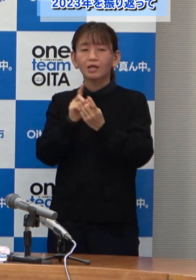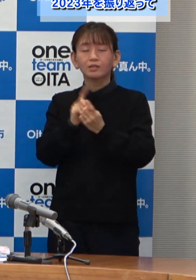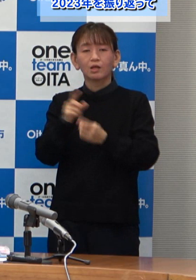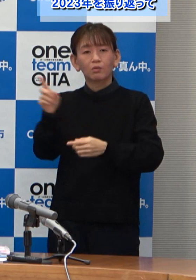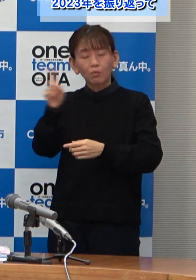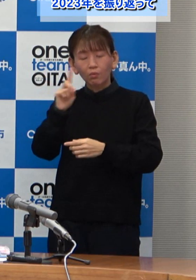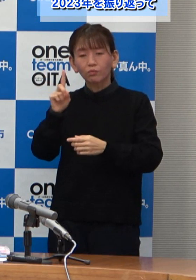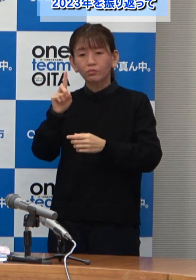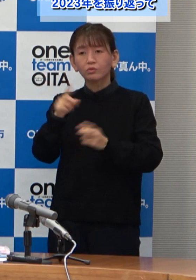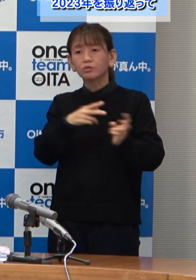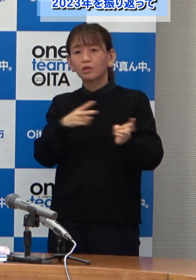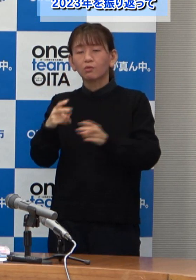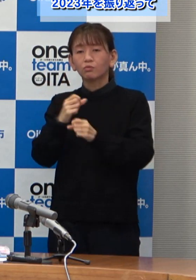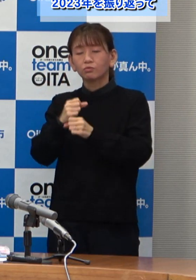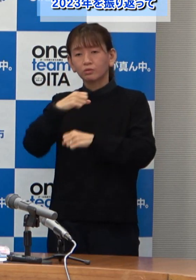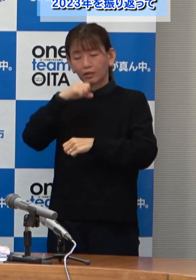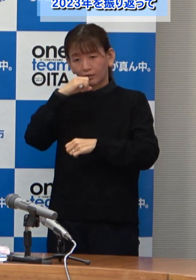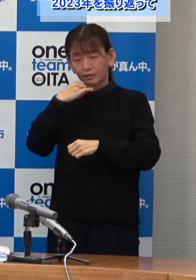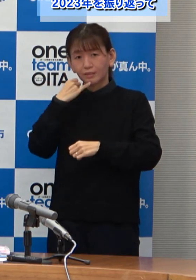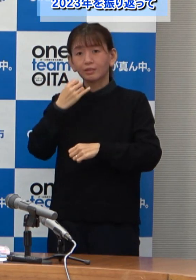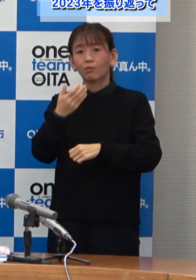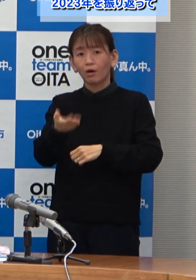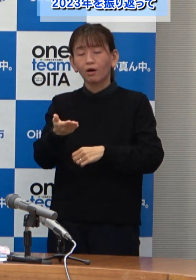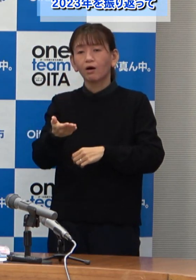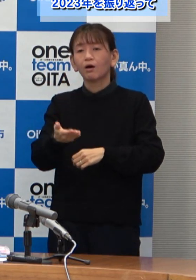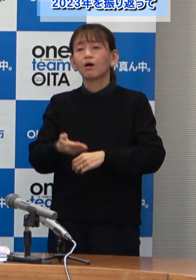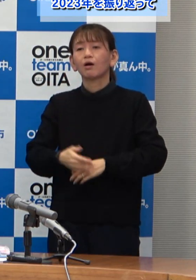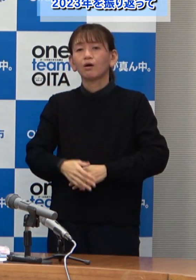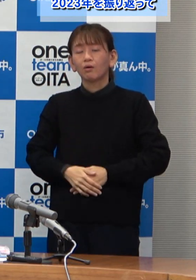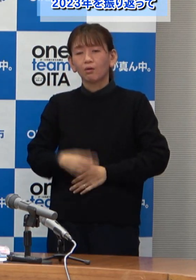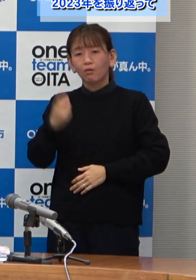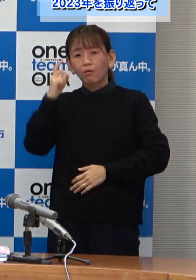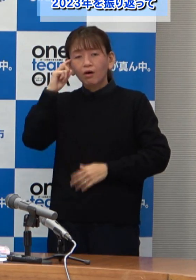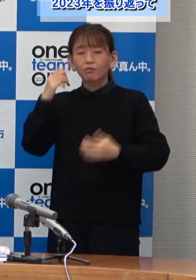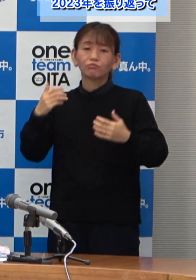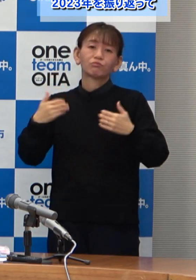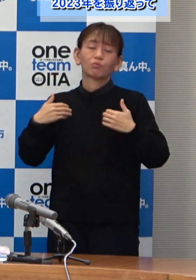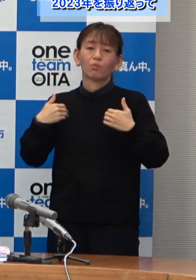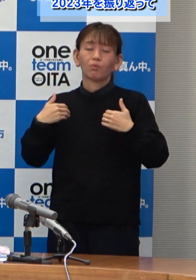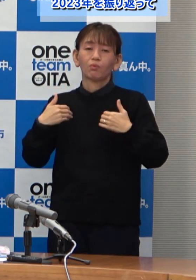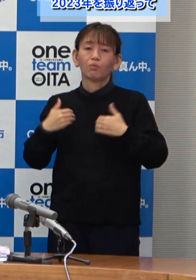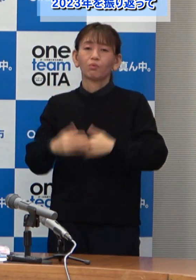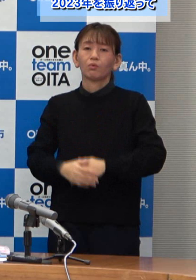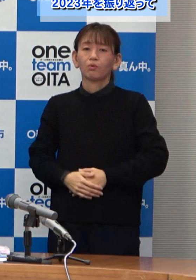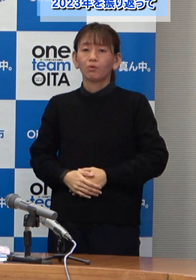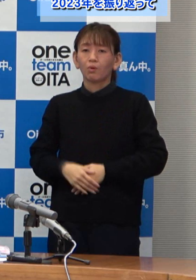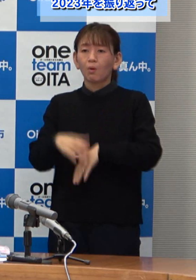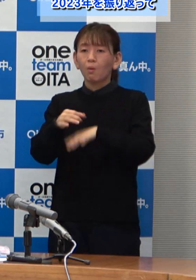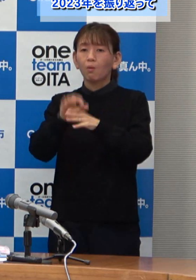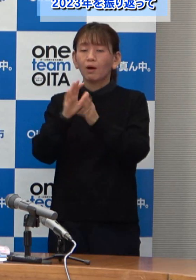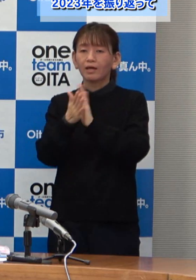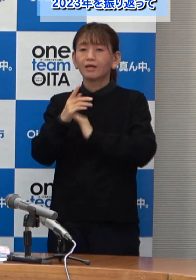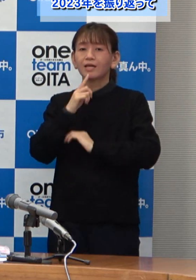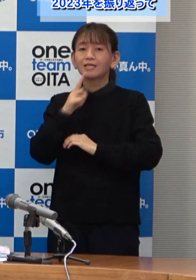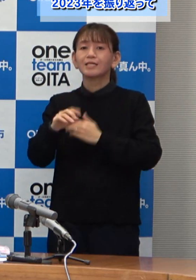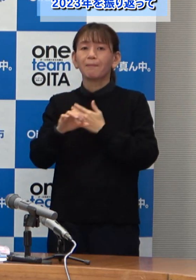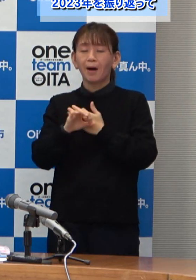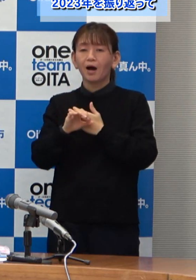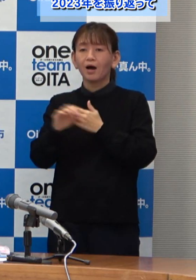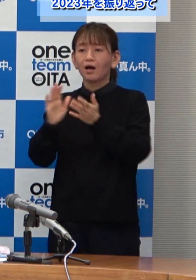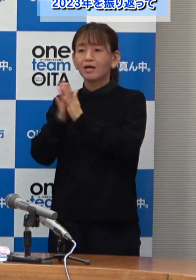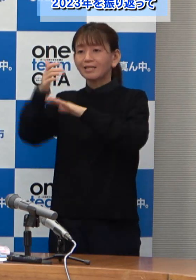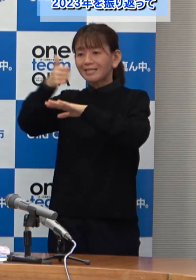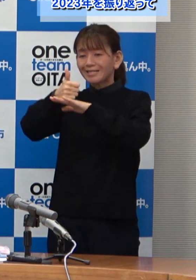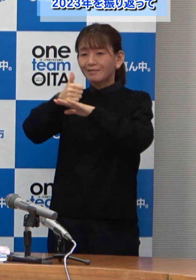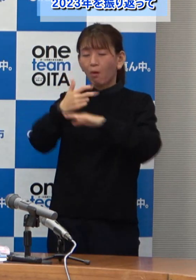ないかっていうのがえ起きてる年だと思いますだからもちろん大分県にとって言えば知事も